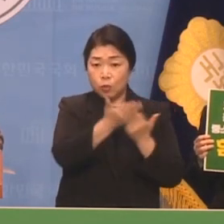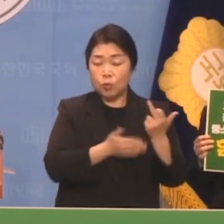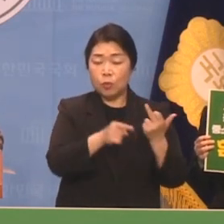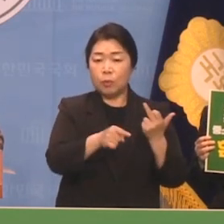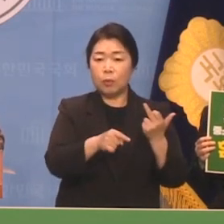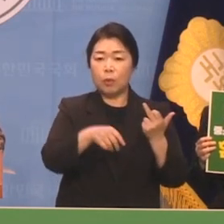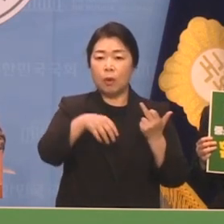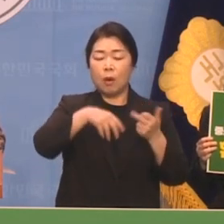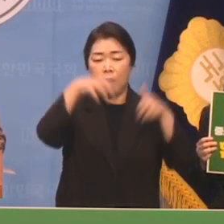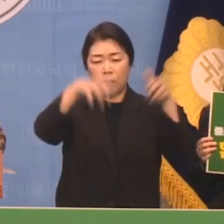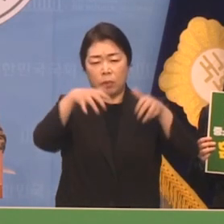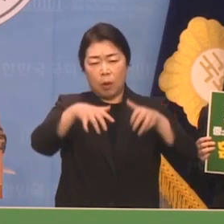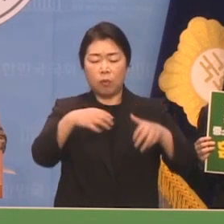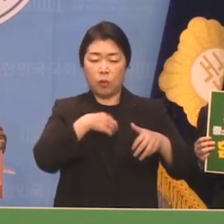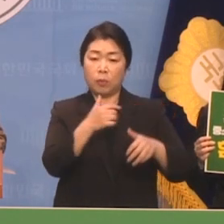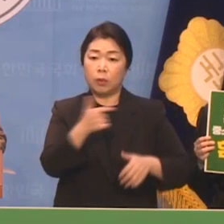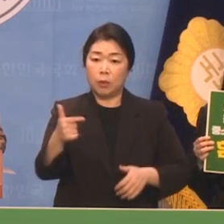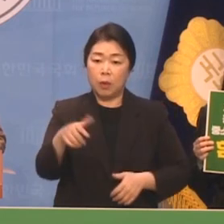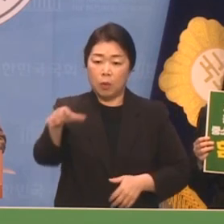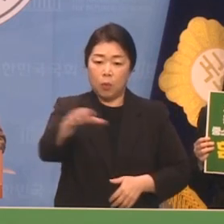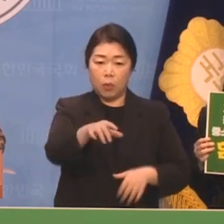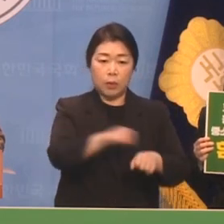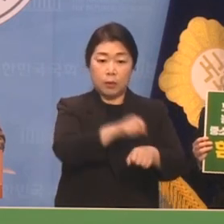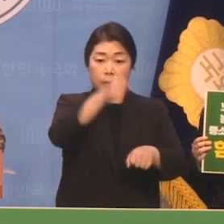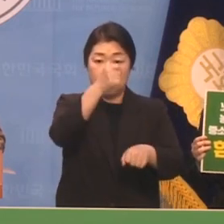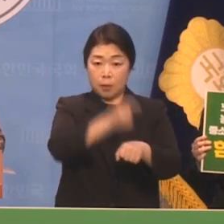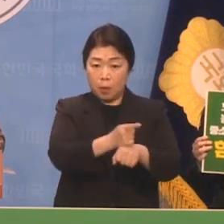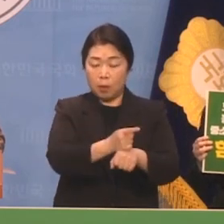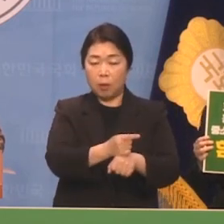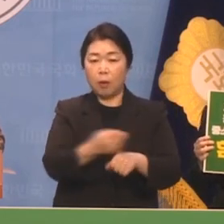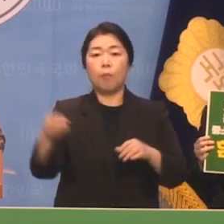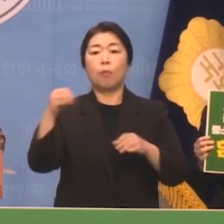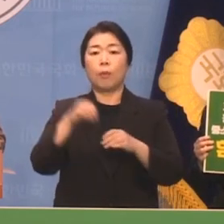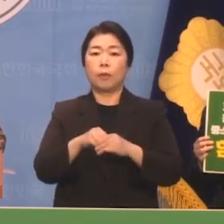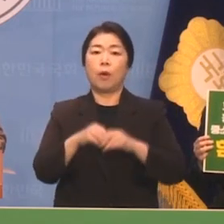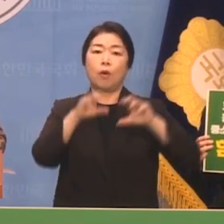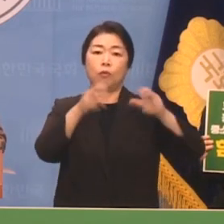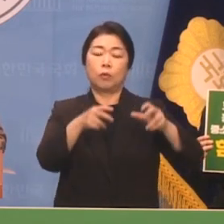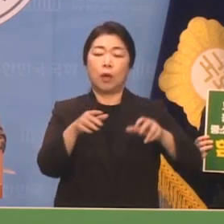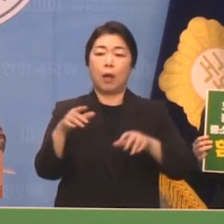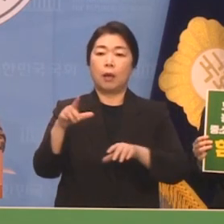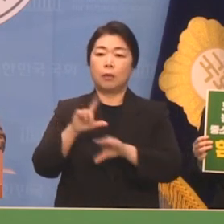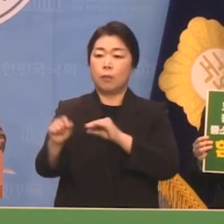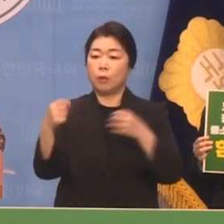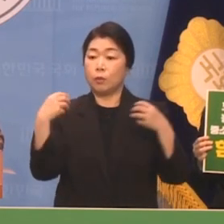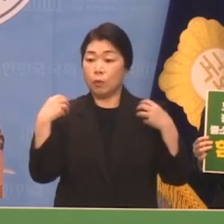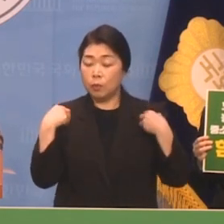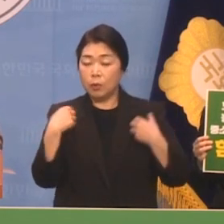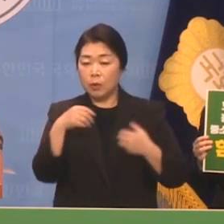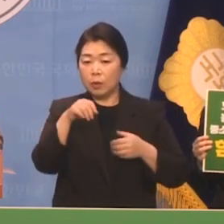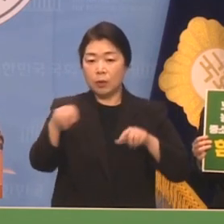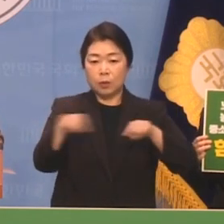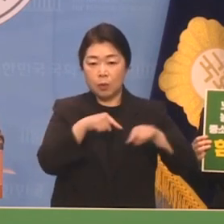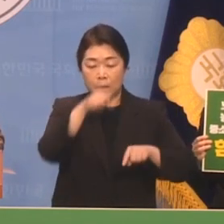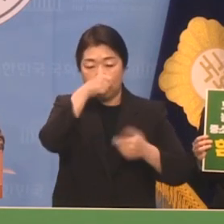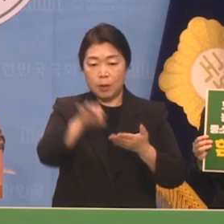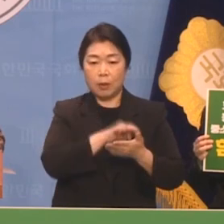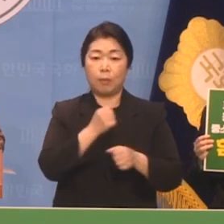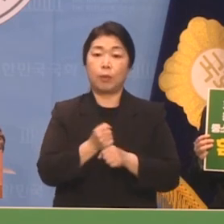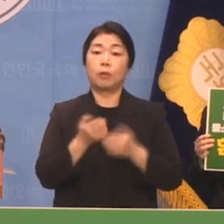나타납니다. 이러한 지역별 영향과 위험을 반영하여 국가와 지방정부의 정책과 예산을 마련할